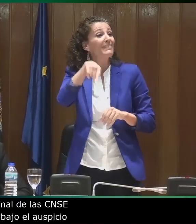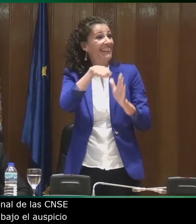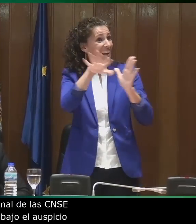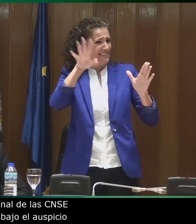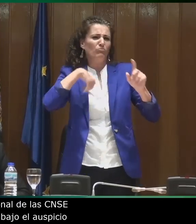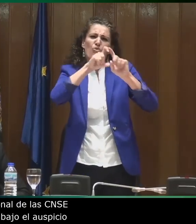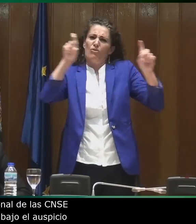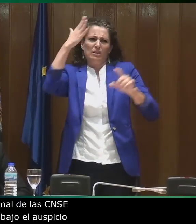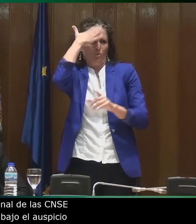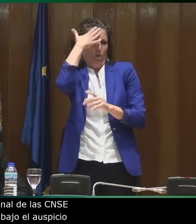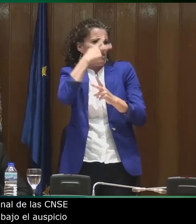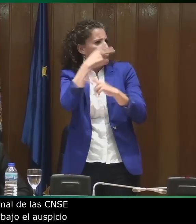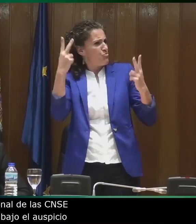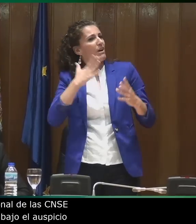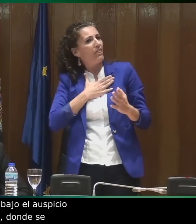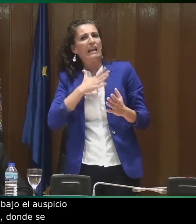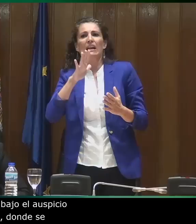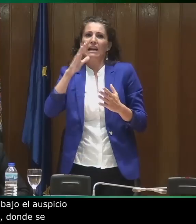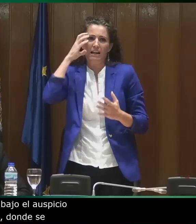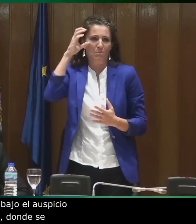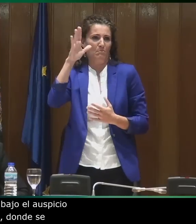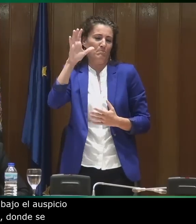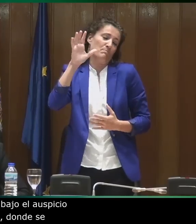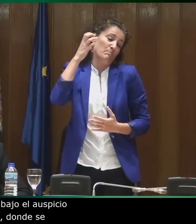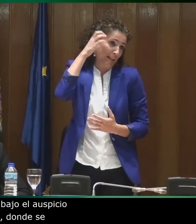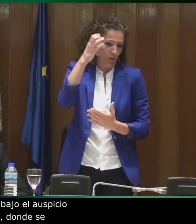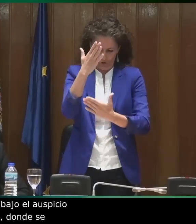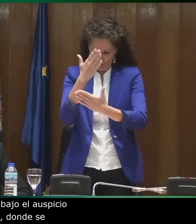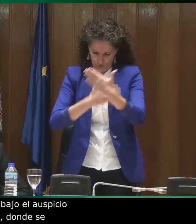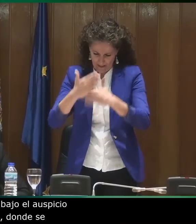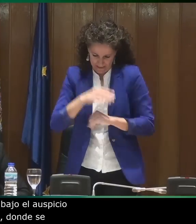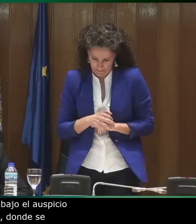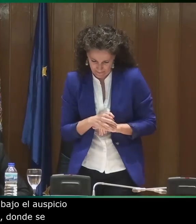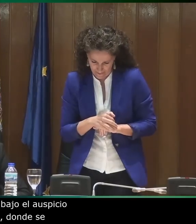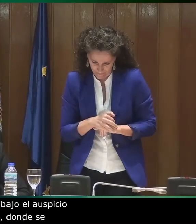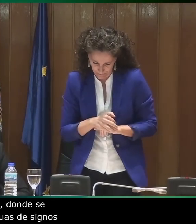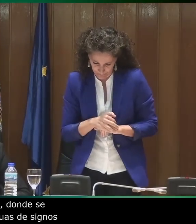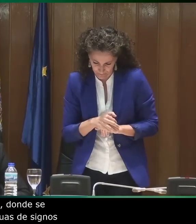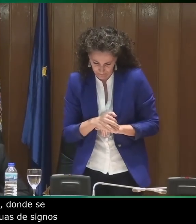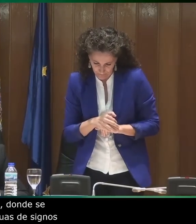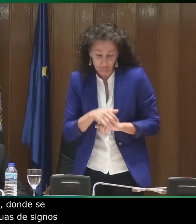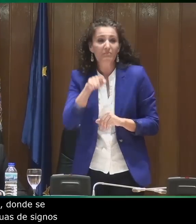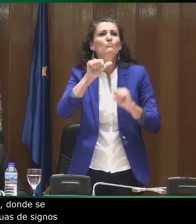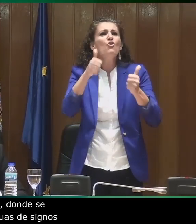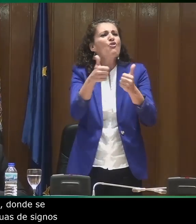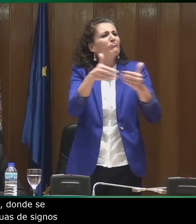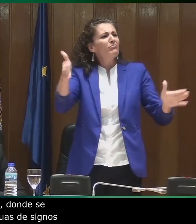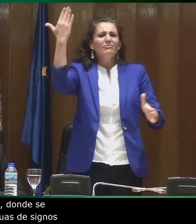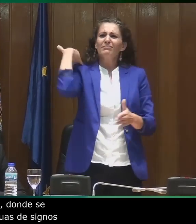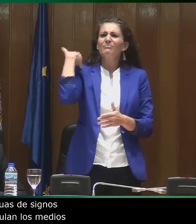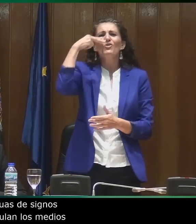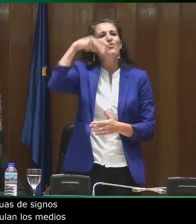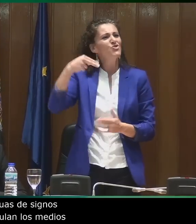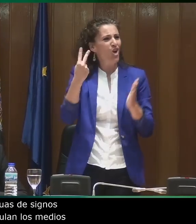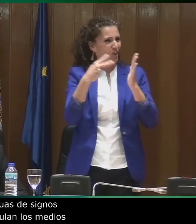auditiva y sordoceguera. El CENESA es una entidad de titularidad pública dependiente del Real Patronato sobre Discapacidad